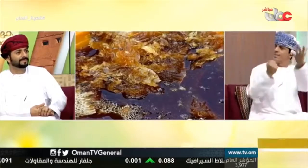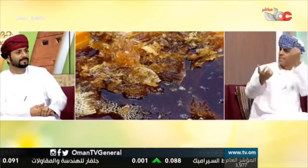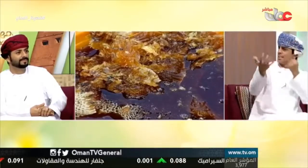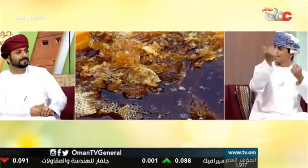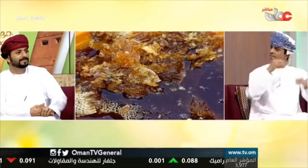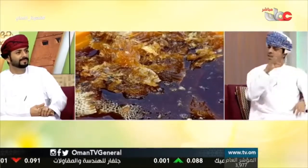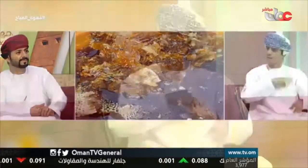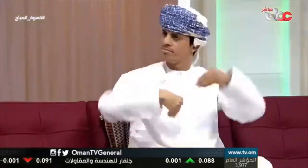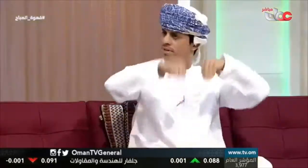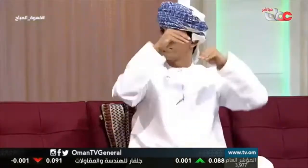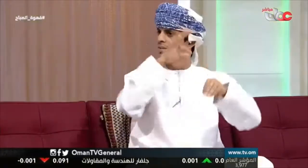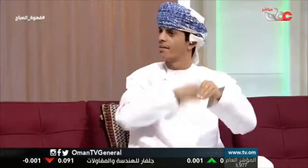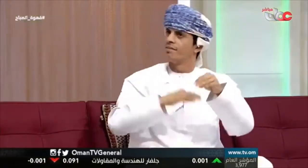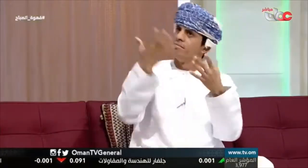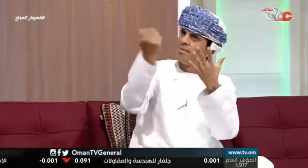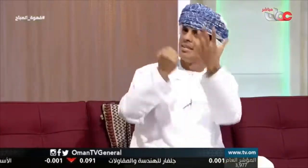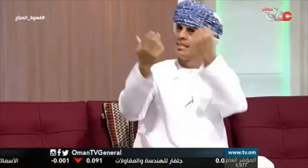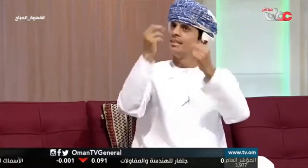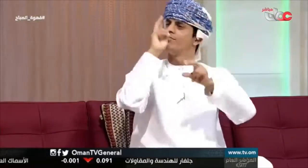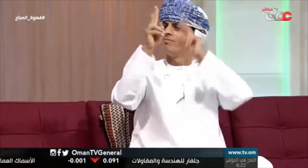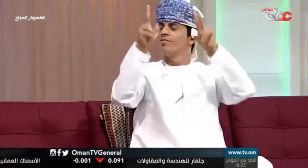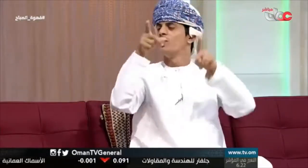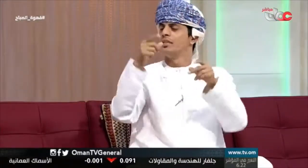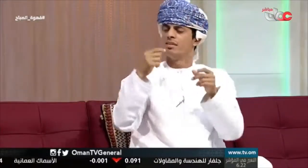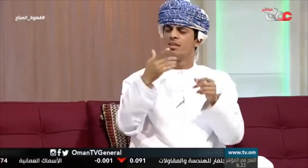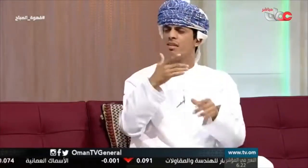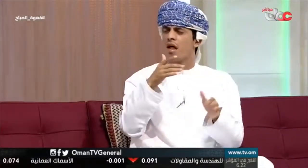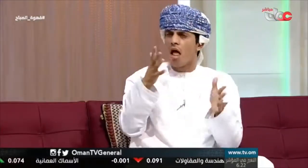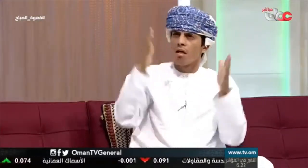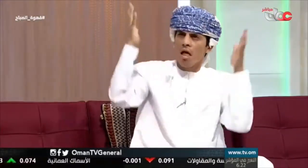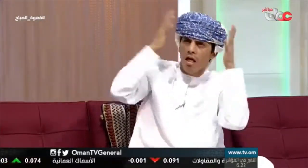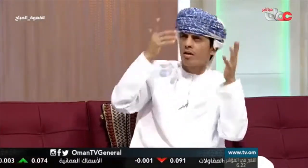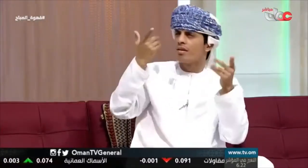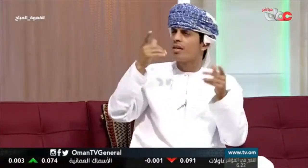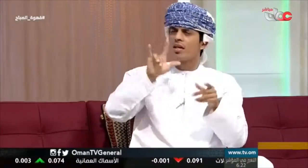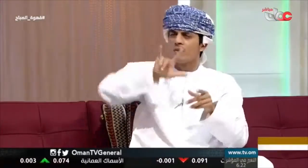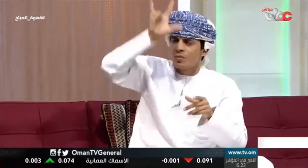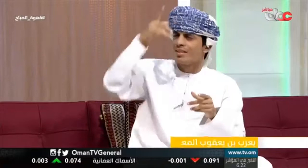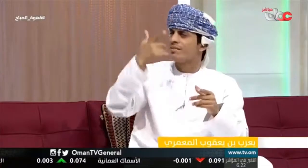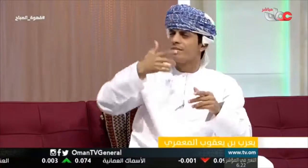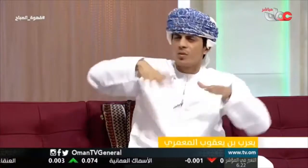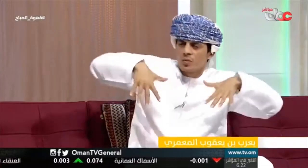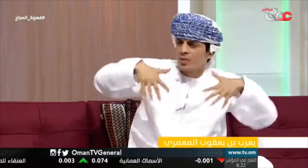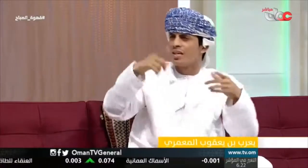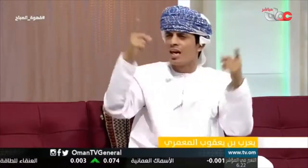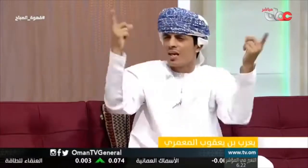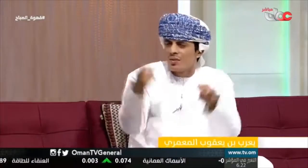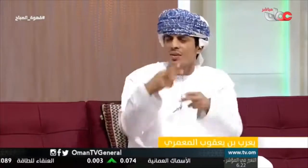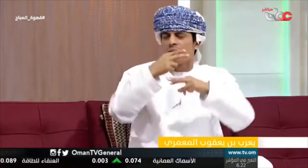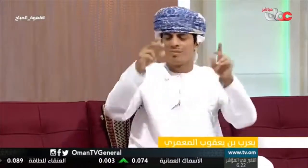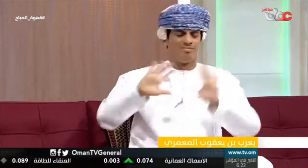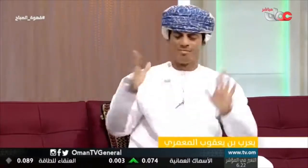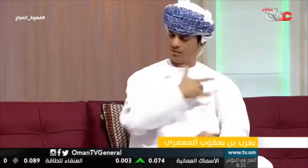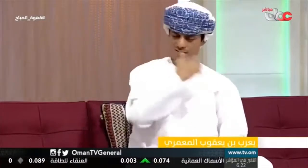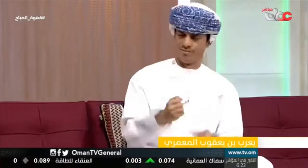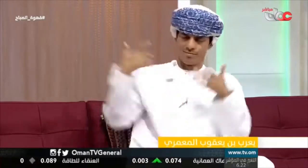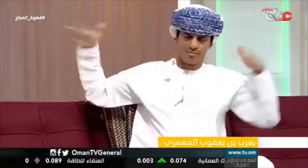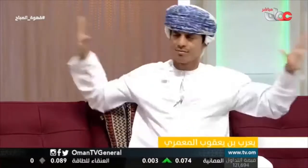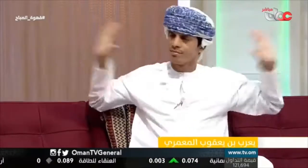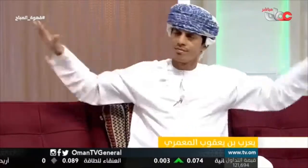خلايا ولله الحمد، طبعا أنا أتاجر بهذه الخلايا من خلال العسل النحل، وأيضا